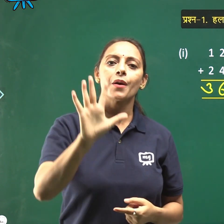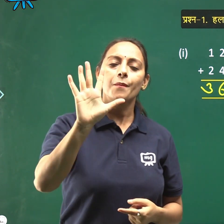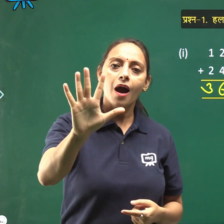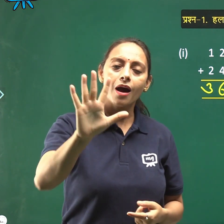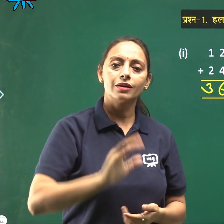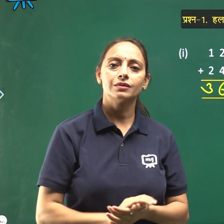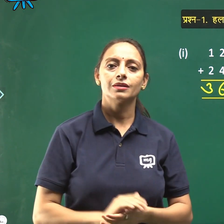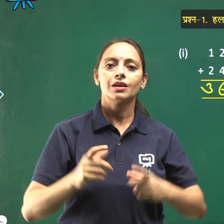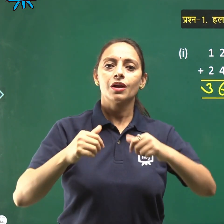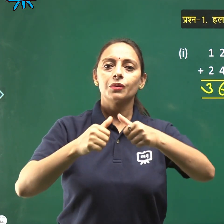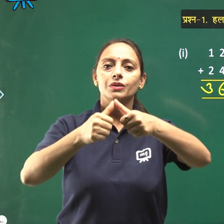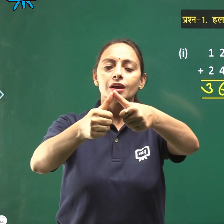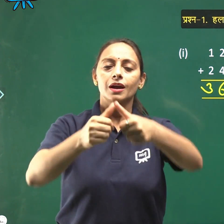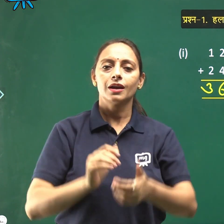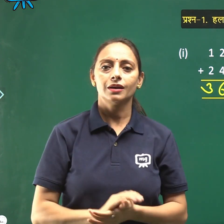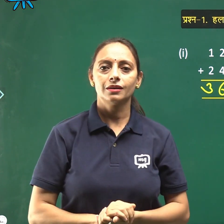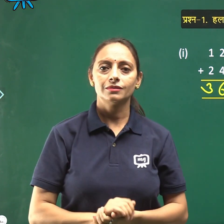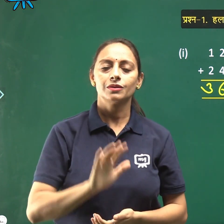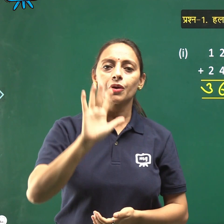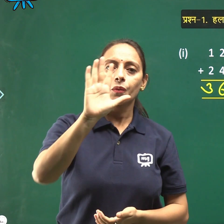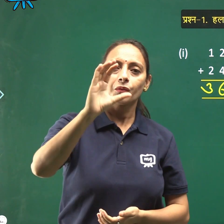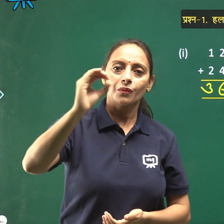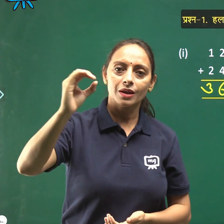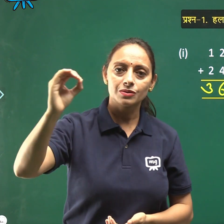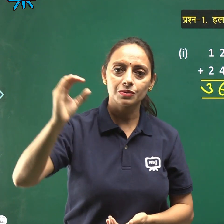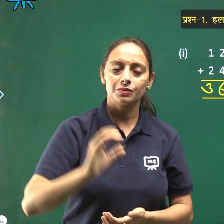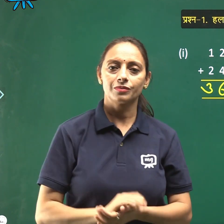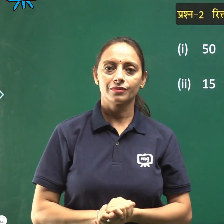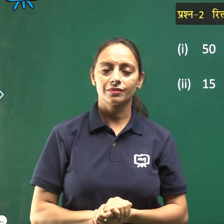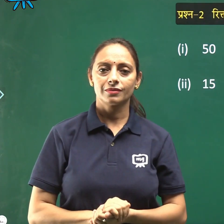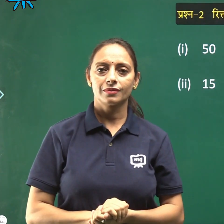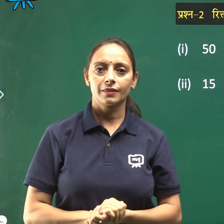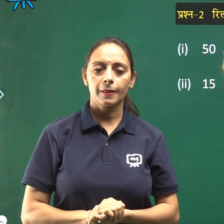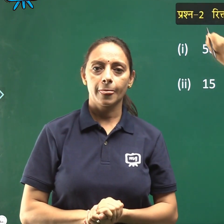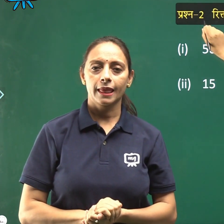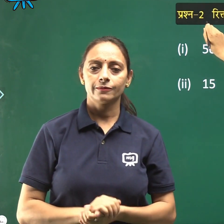5। उत्तर आया 500।